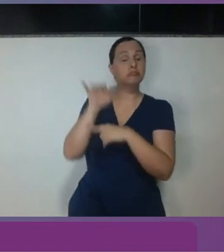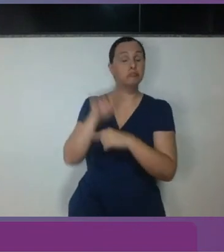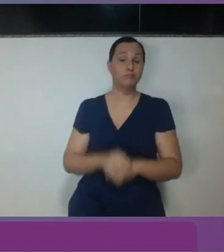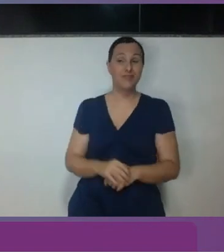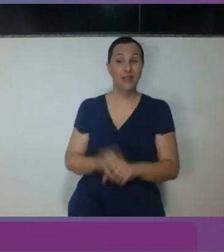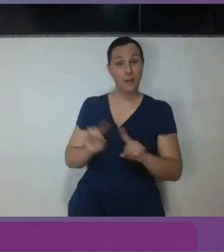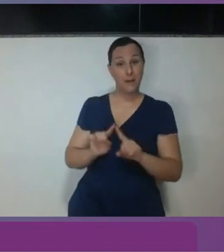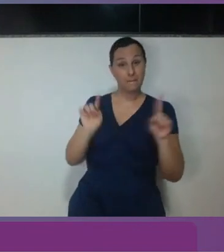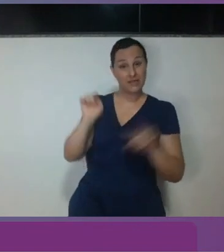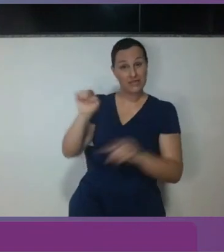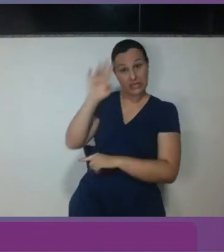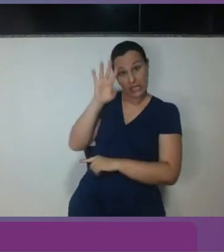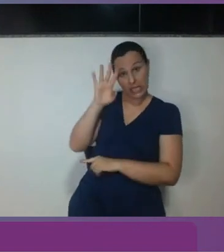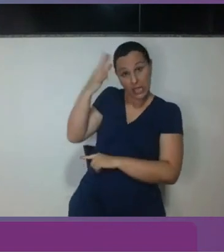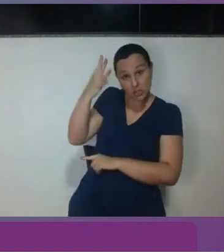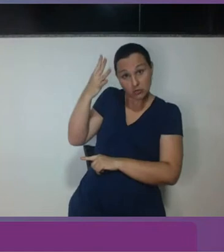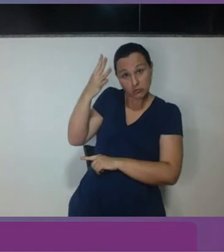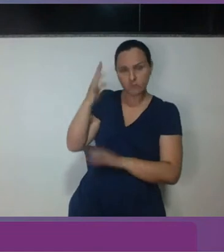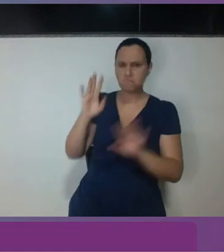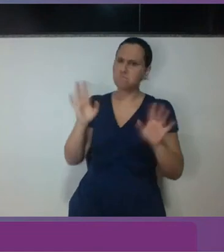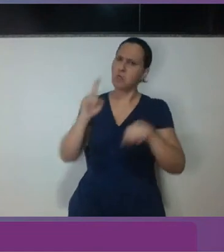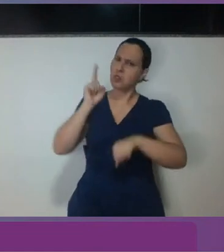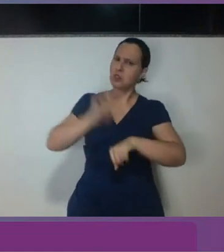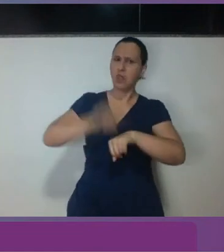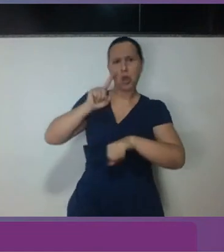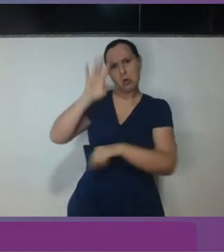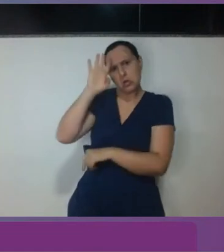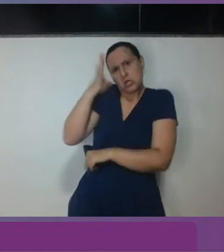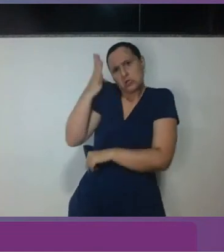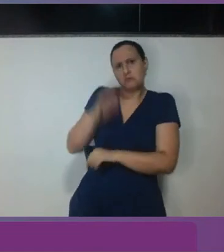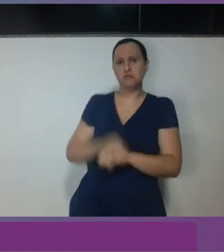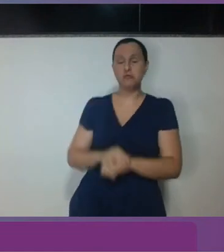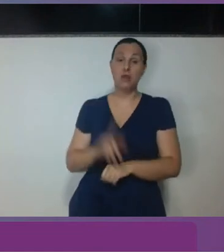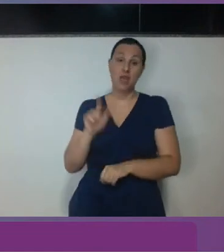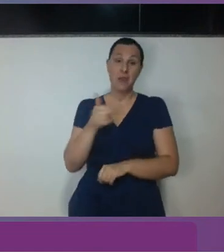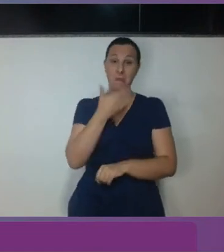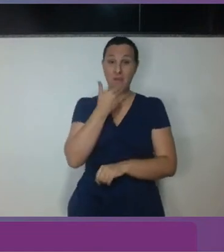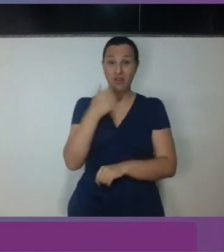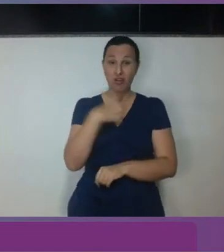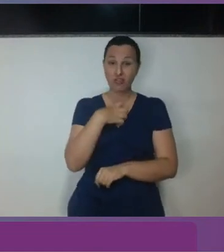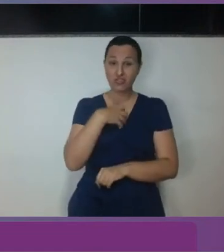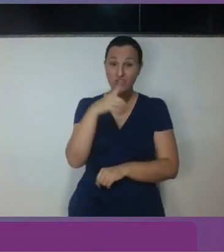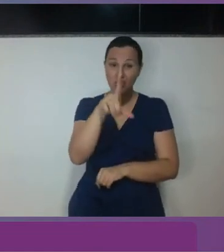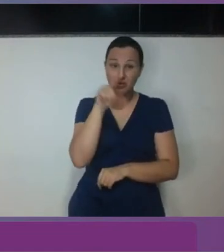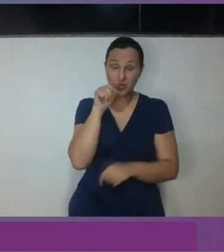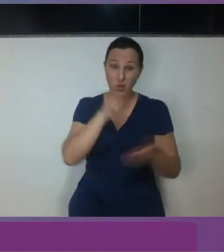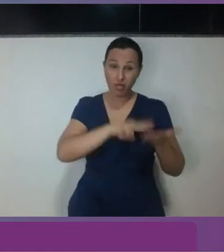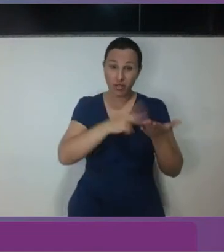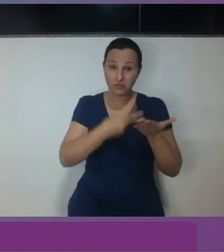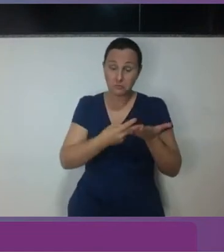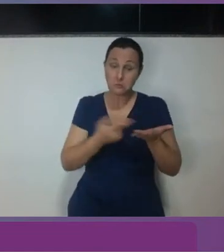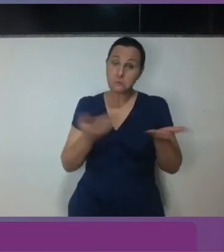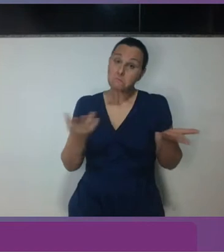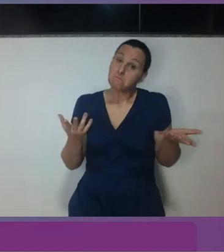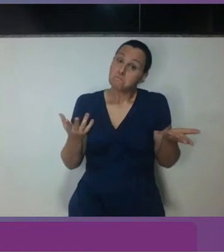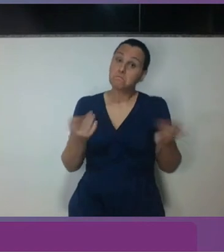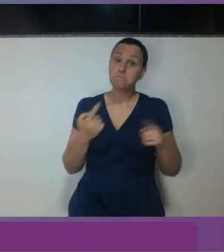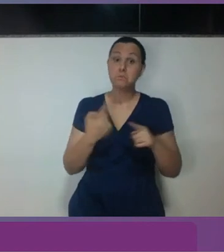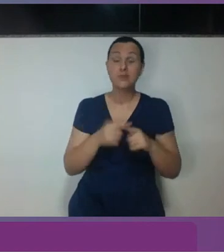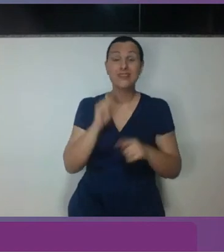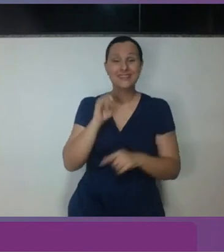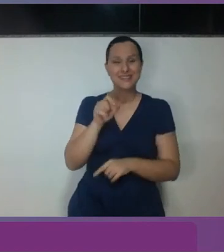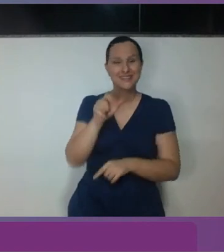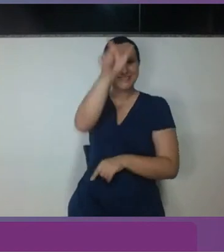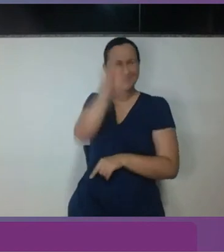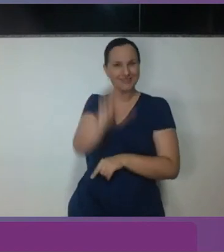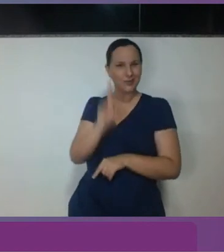momentaneamente. Foi uma das melhores escolhas tradutórias? Não foi. Porque se o surdo não tem conhecimento da soletração, se ele não